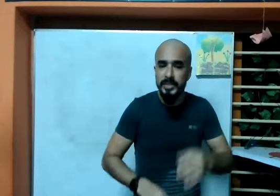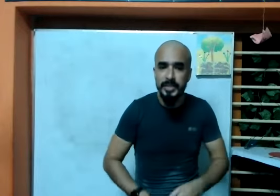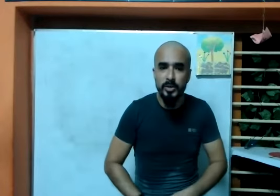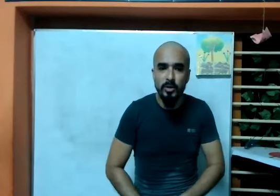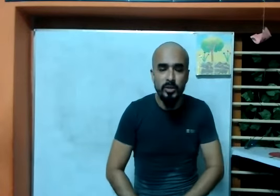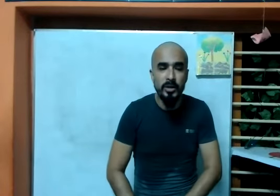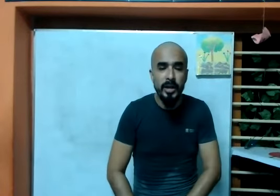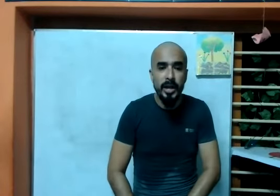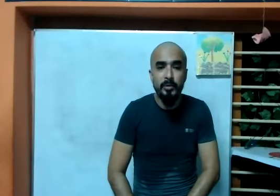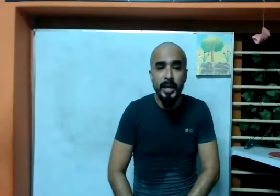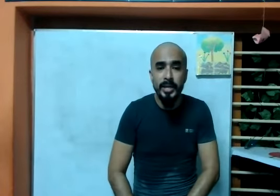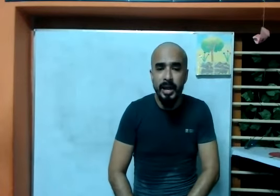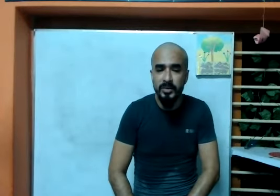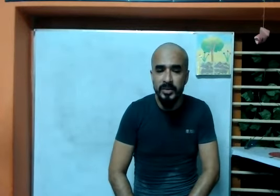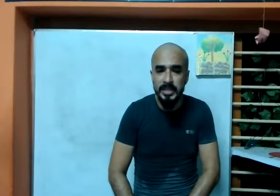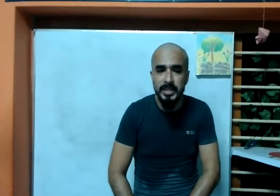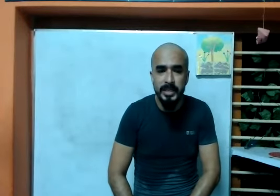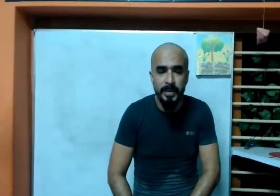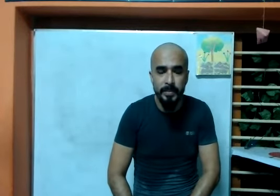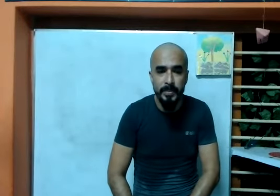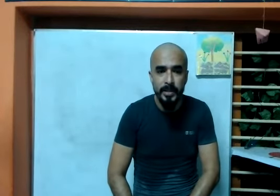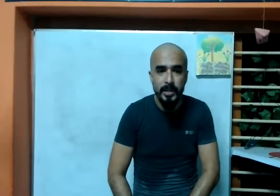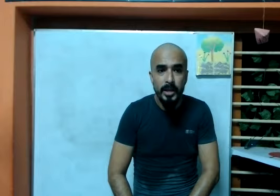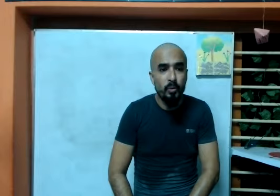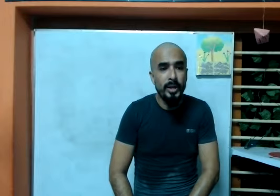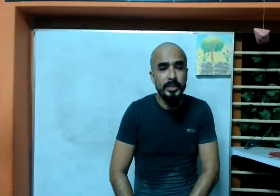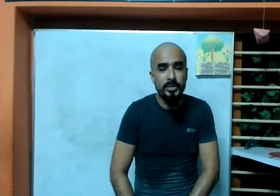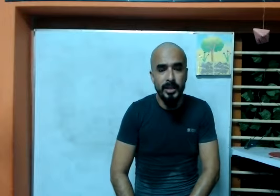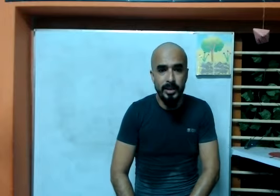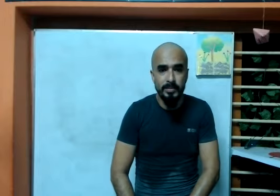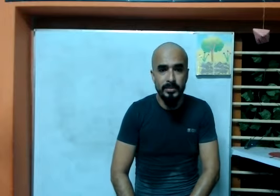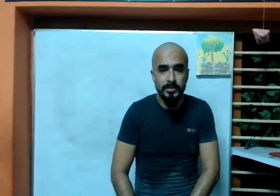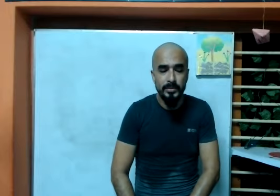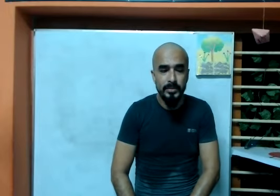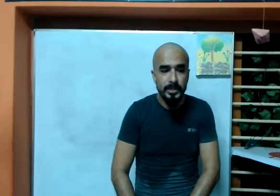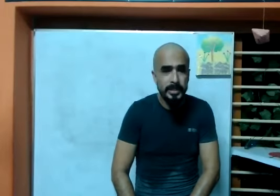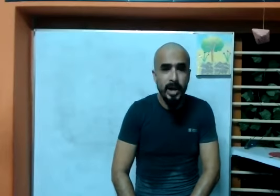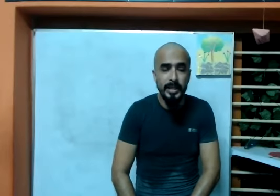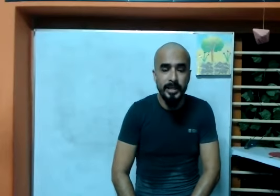ভিজিট দ্য ডক্টর, অ্যান্ড ওয়েন হ্যাভ ইউ ভিজিটেড হিম, হোয়াট ডিড ইউ টেল হিম, ডিড ইউ লাইক হিম,